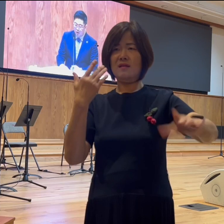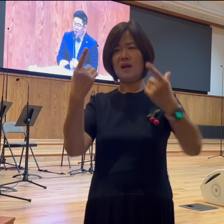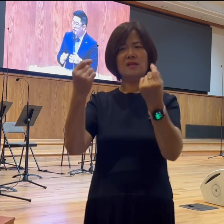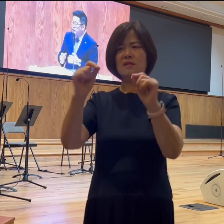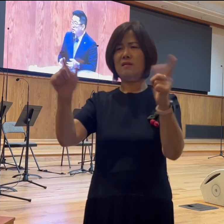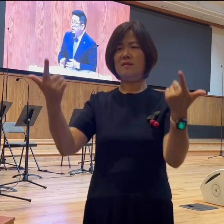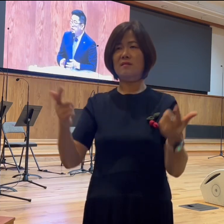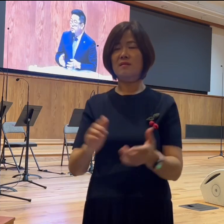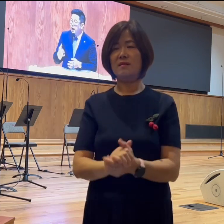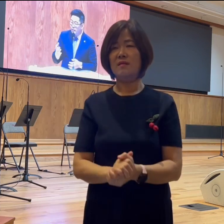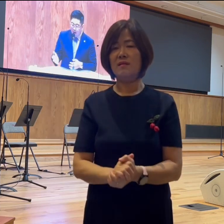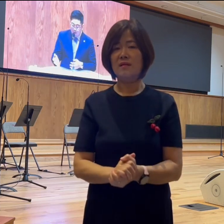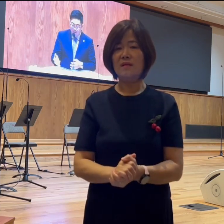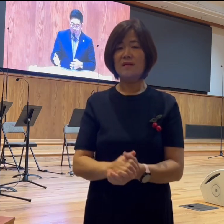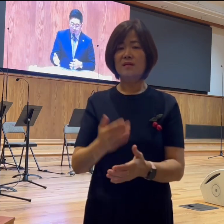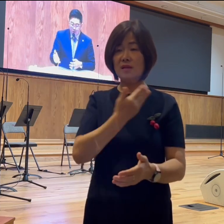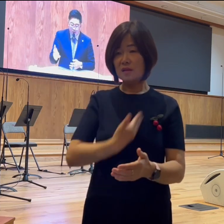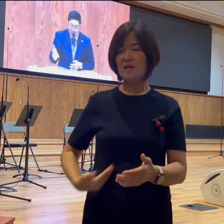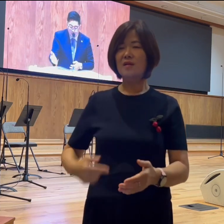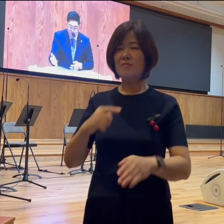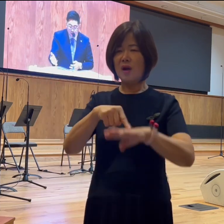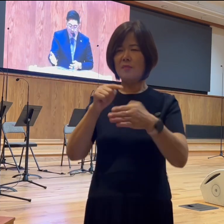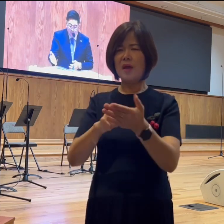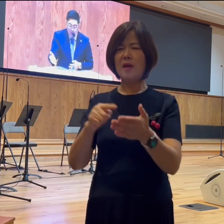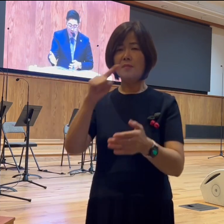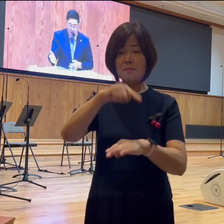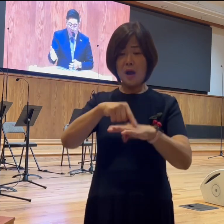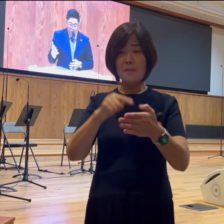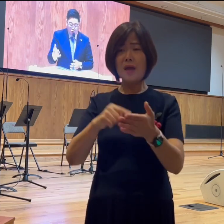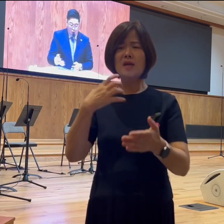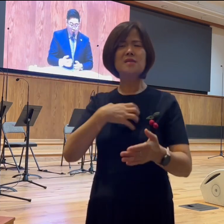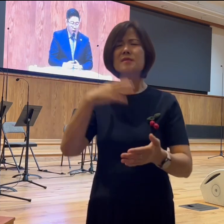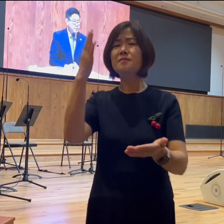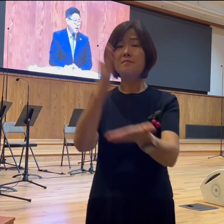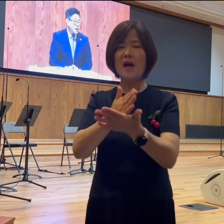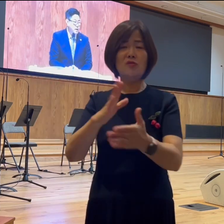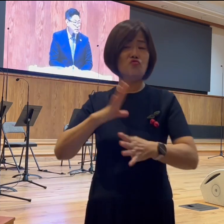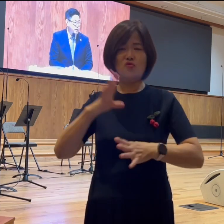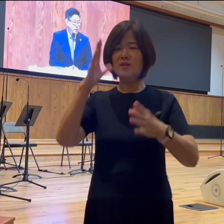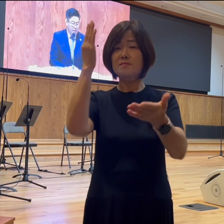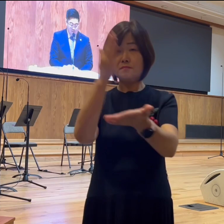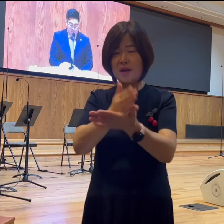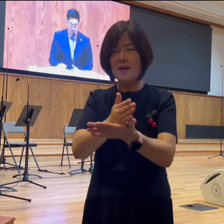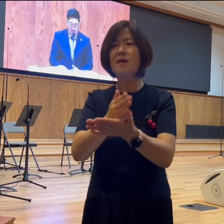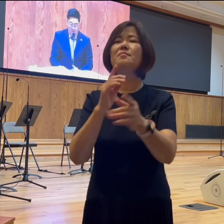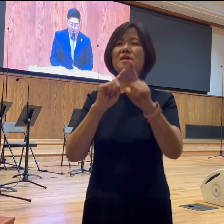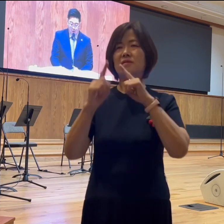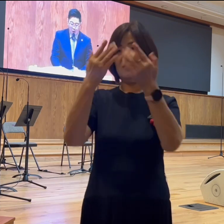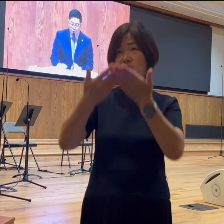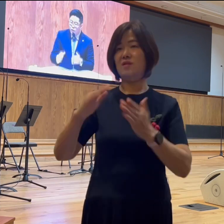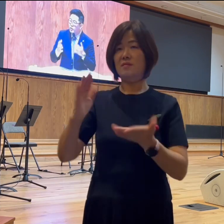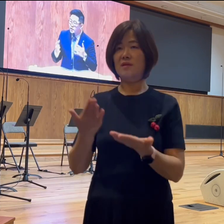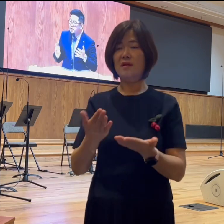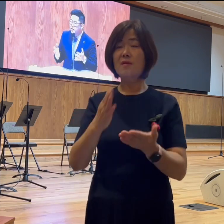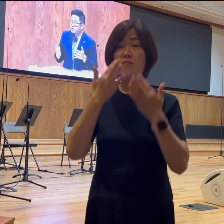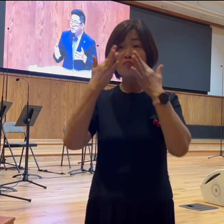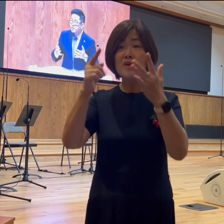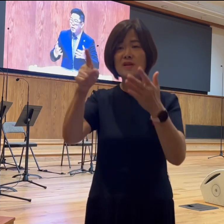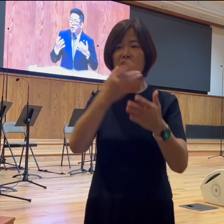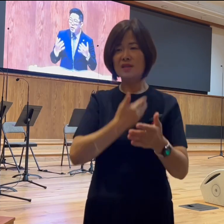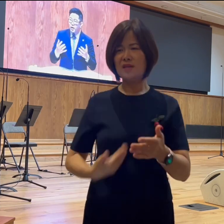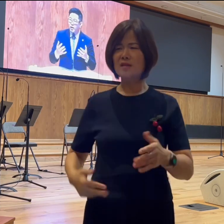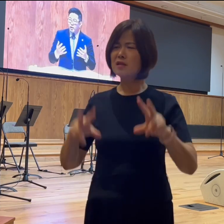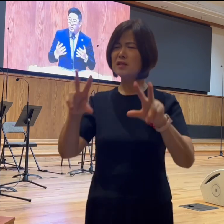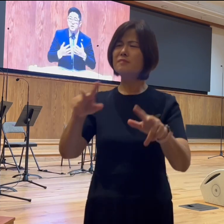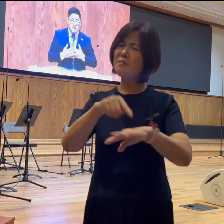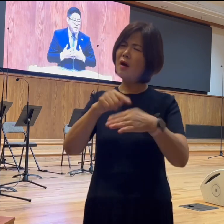그리고는 제자들을 향해서 마음에 근심하지 말라, 두려워하지 말라 하십니다. 분명 그 제자들은 지금